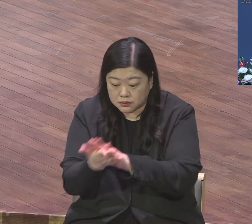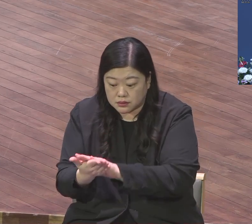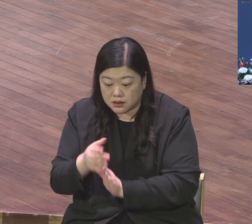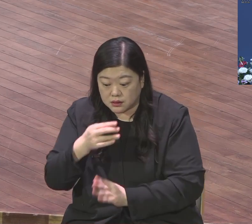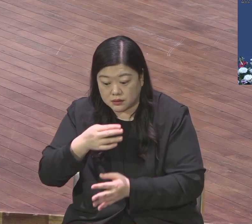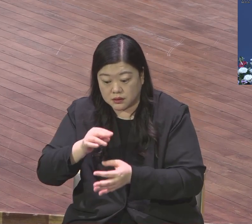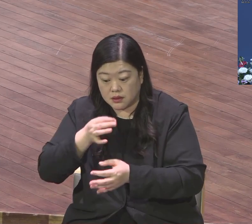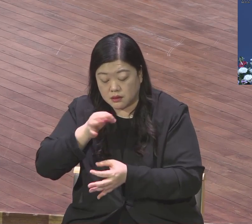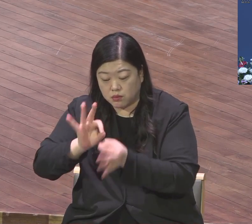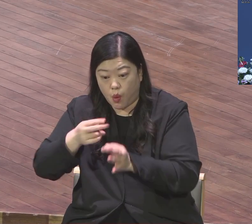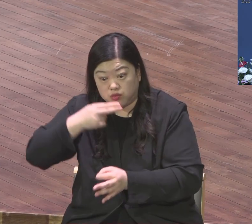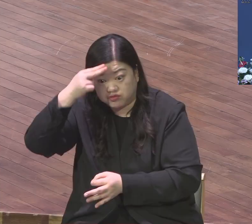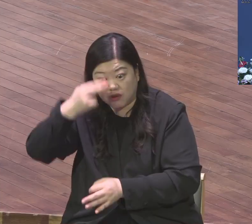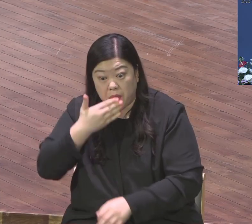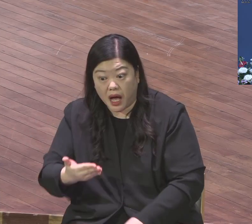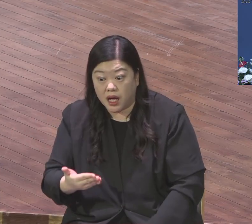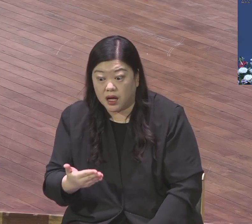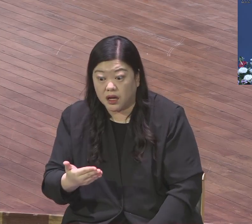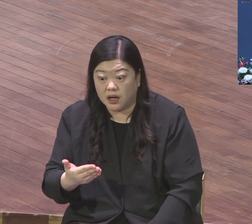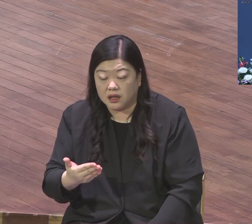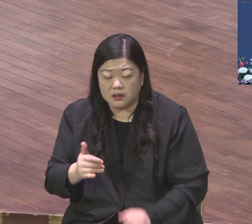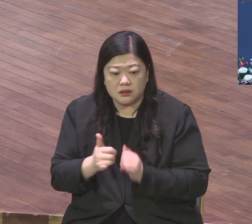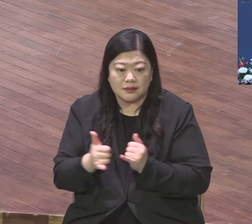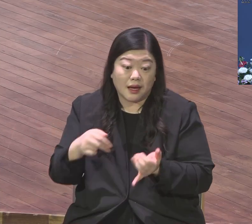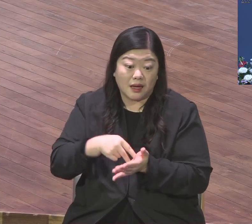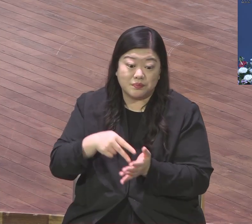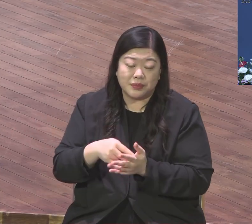도저히 상식적으로 말도 안 되는,